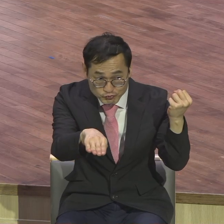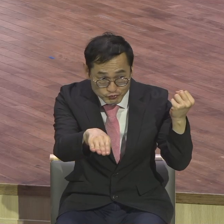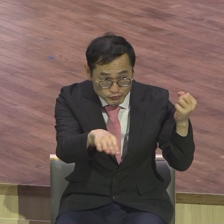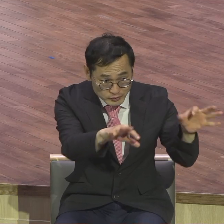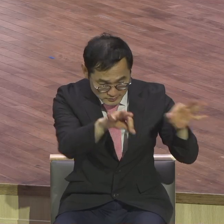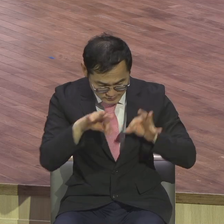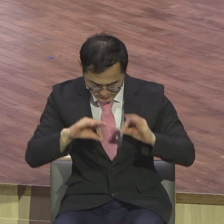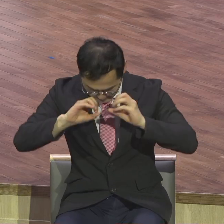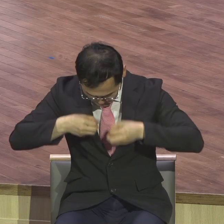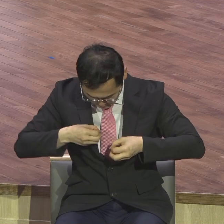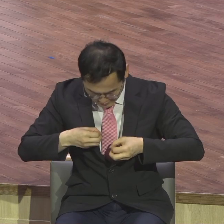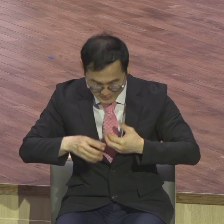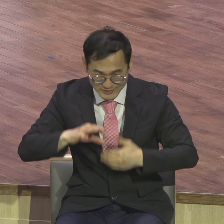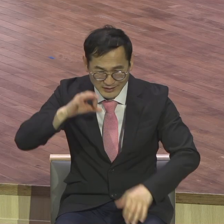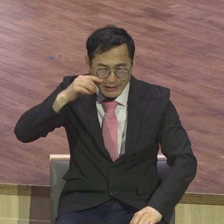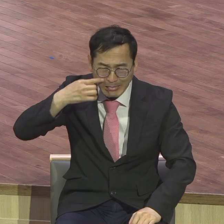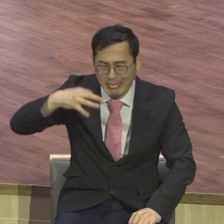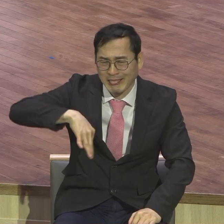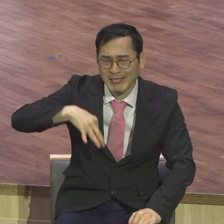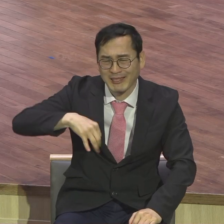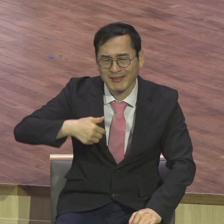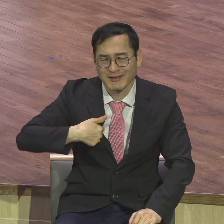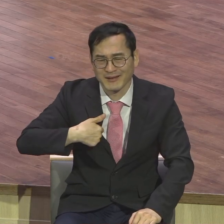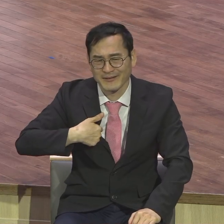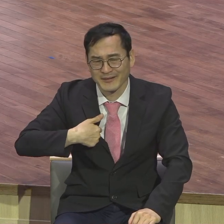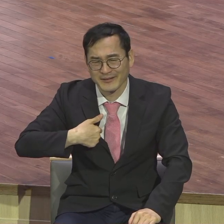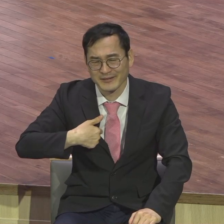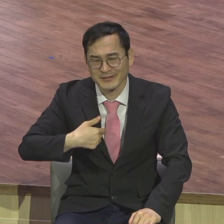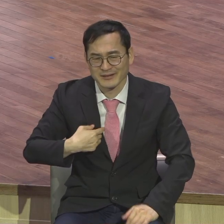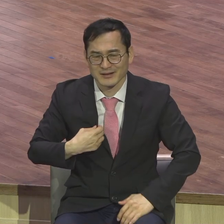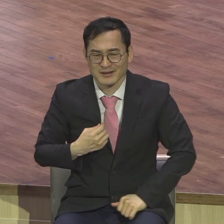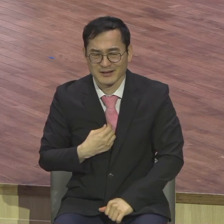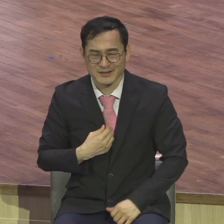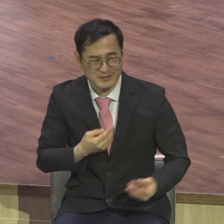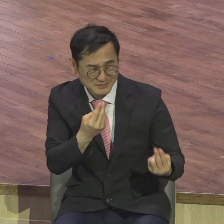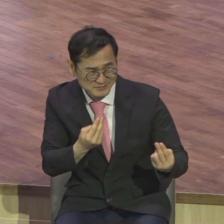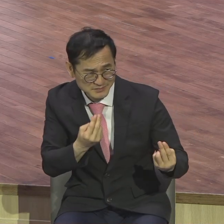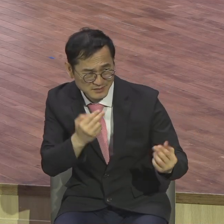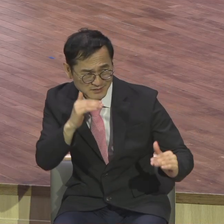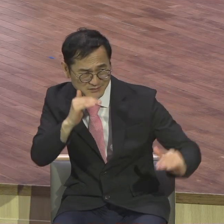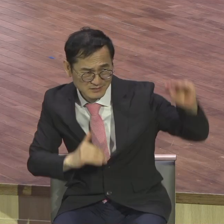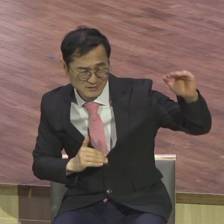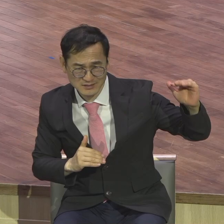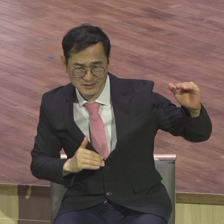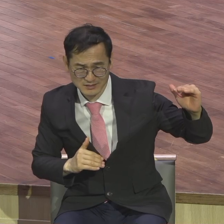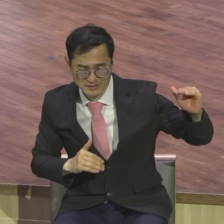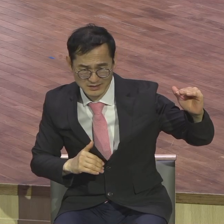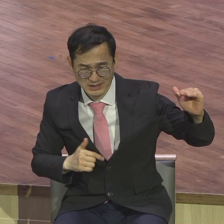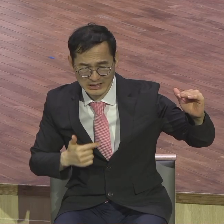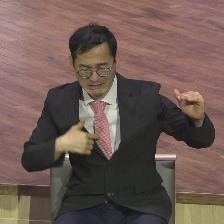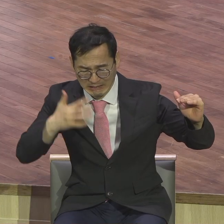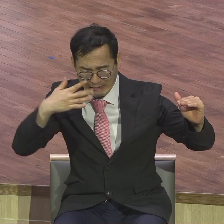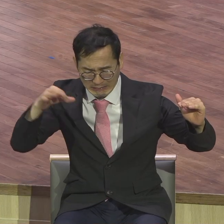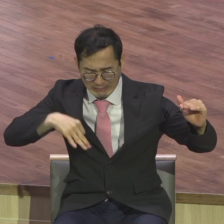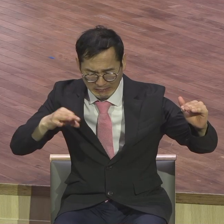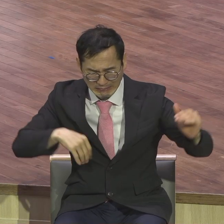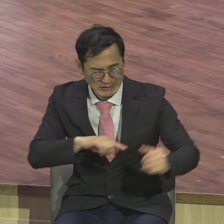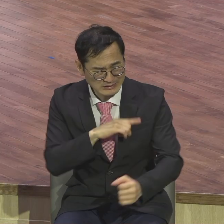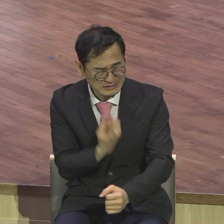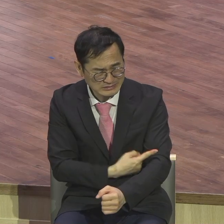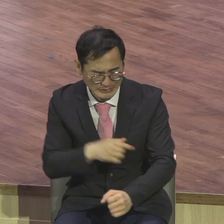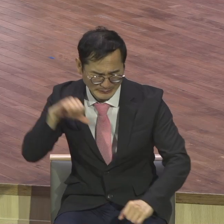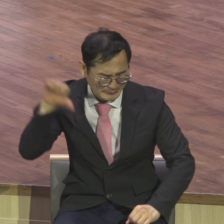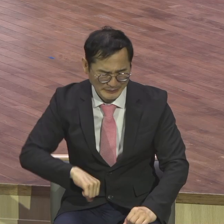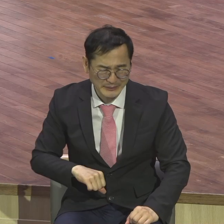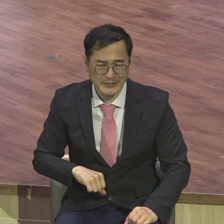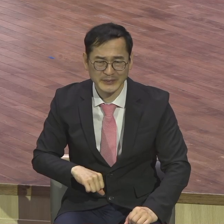정말로 낙심할 수 밖에 없어요. 나는 왜 이 증거밖에 안되냐. 내 꼬라지는 왜 이러냐. 내 능력은 왜 이러냐. 하나님